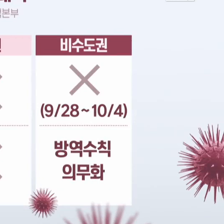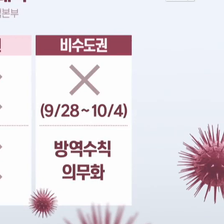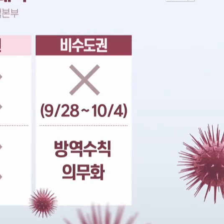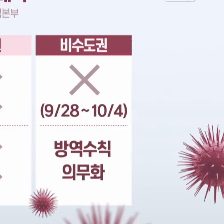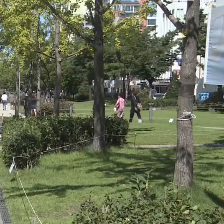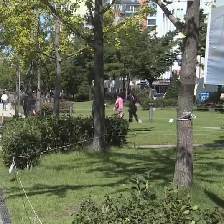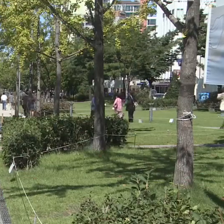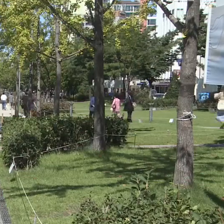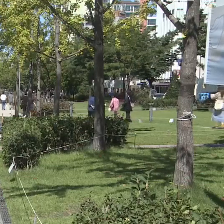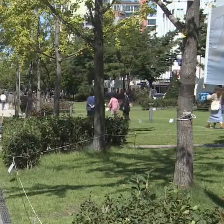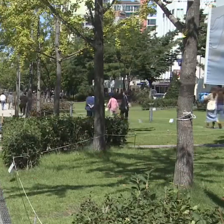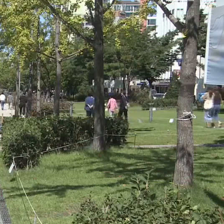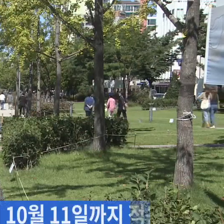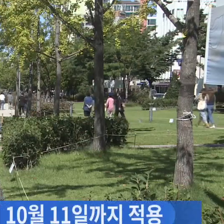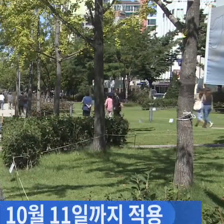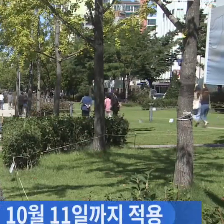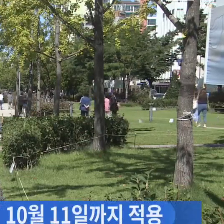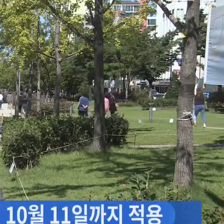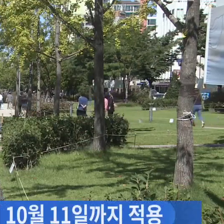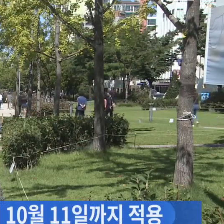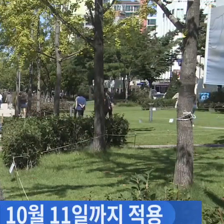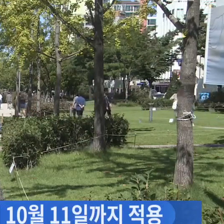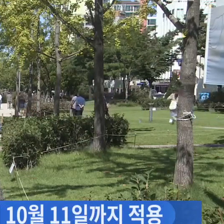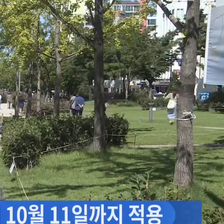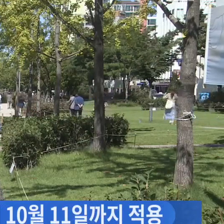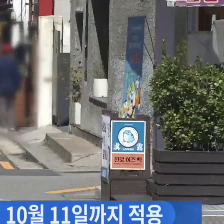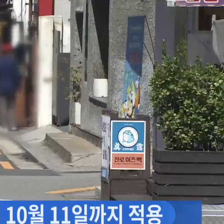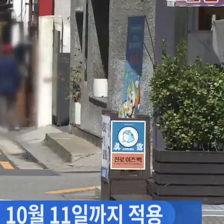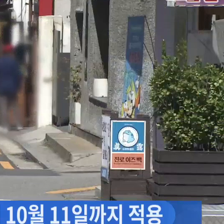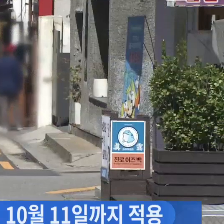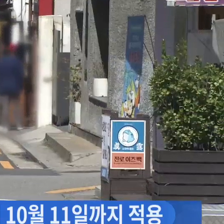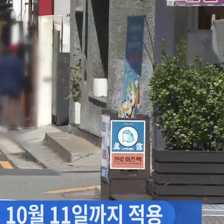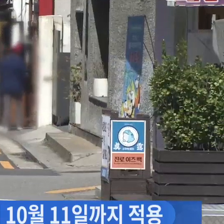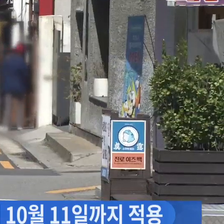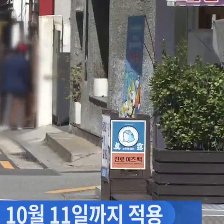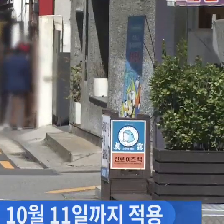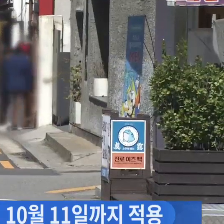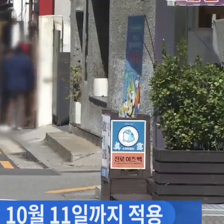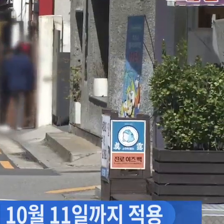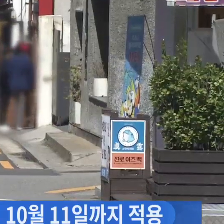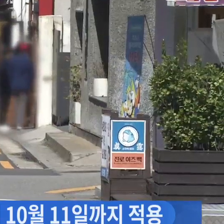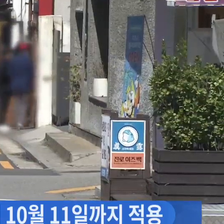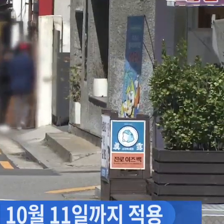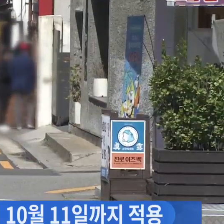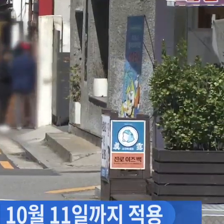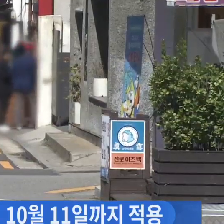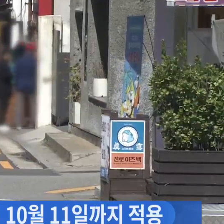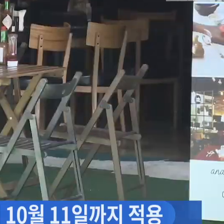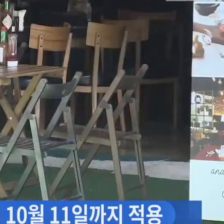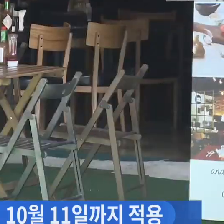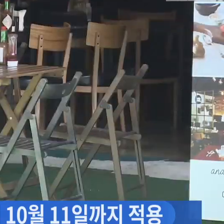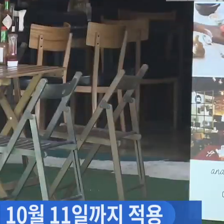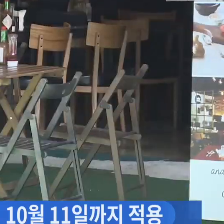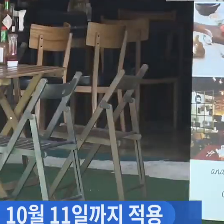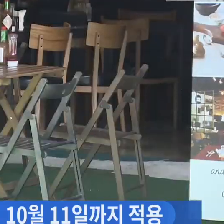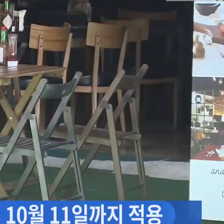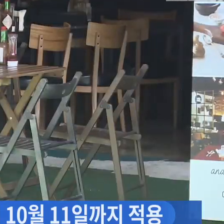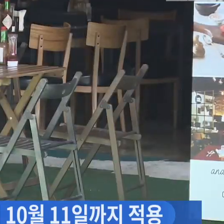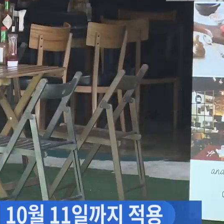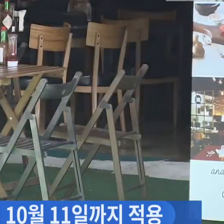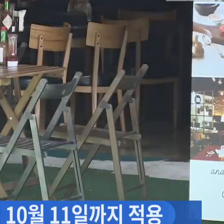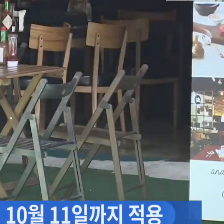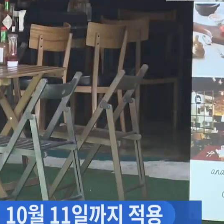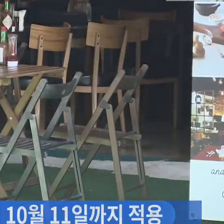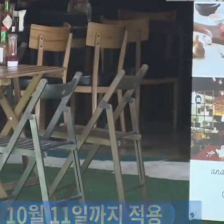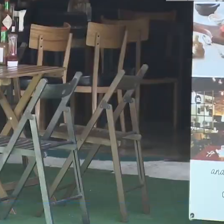없습니다. 방역당국이 마련한 추석 연휴 특별 방역 대책은 다음 주 월요일부터 한글날 연휴까지 이어지는